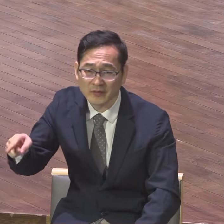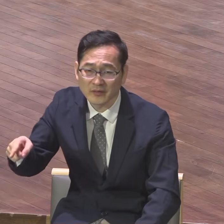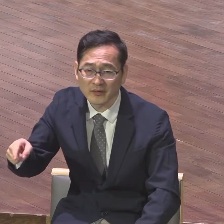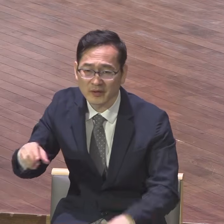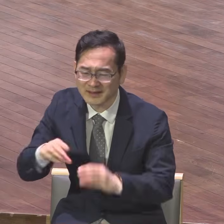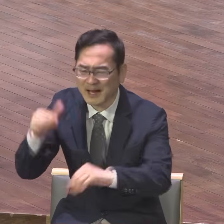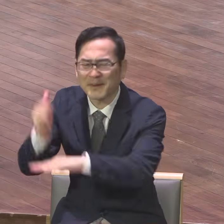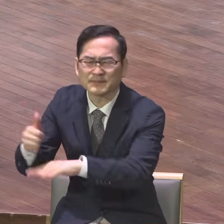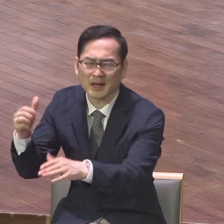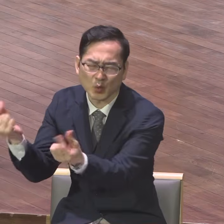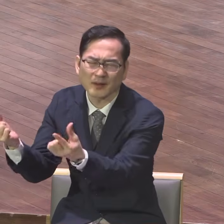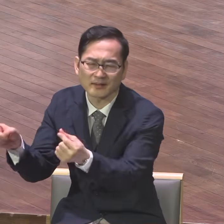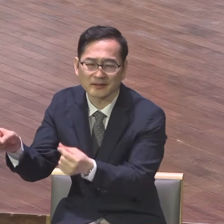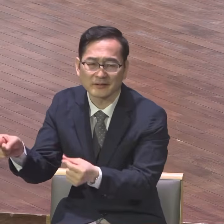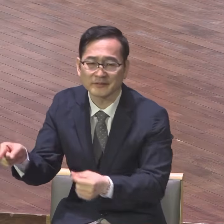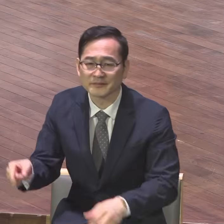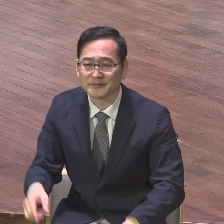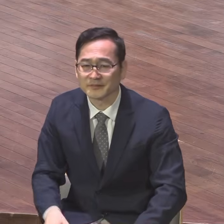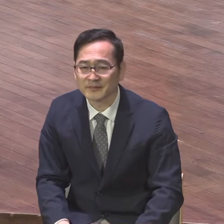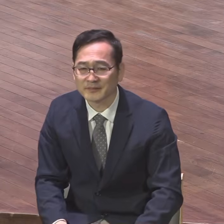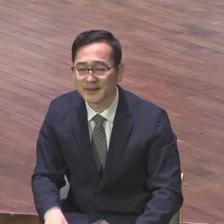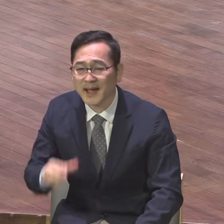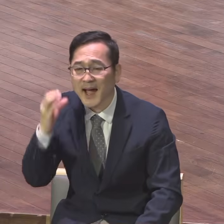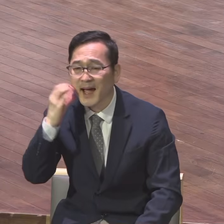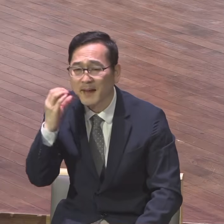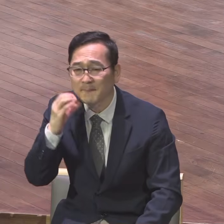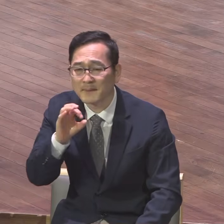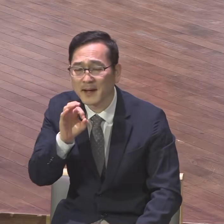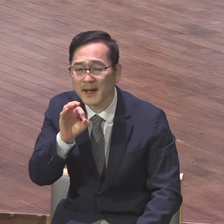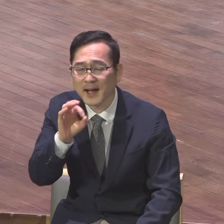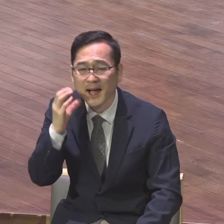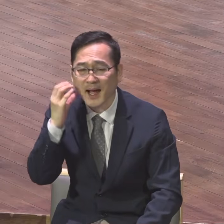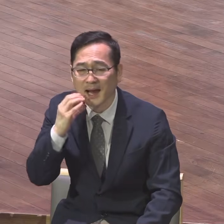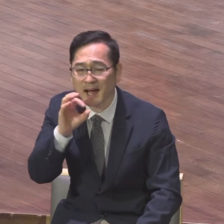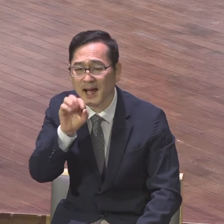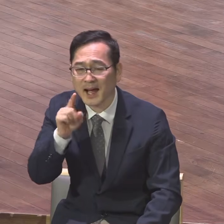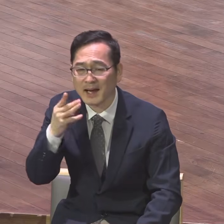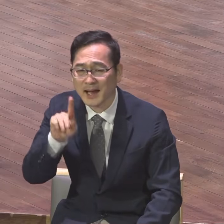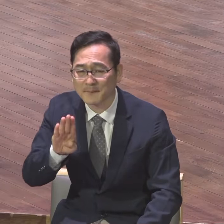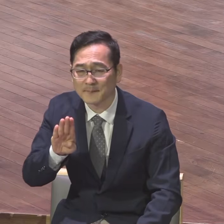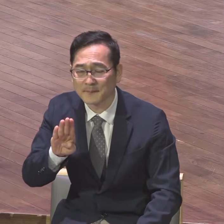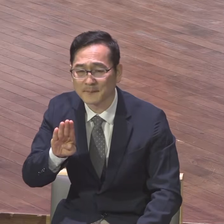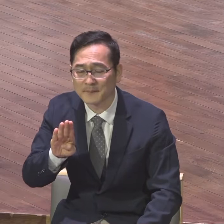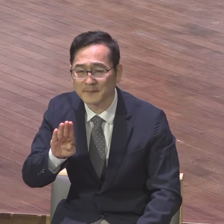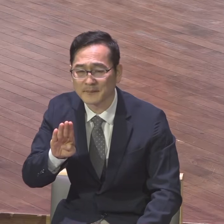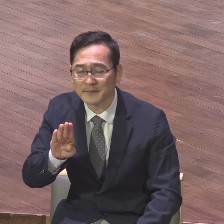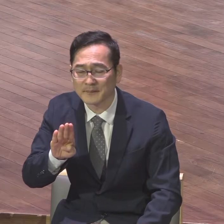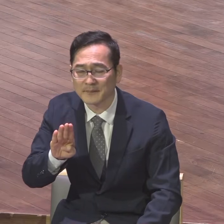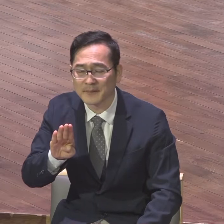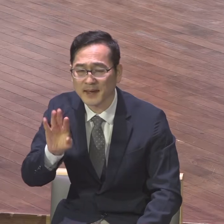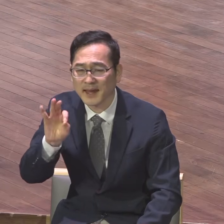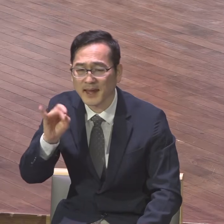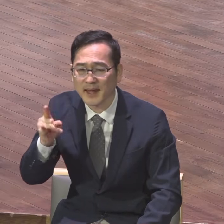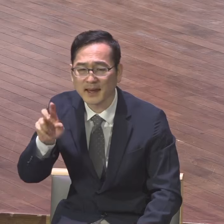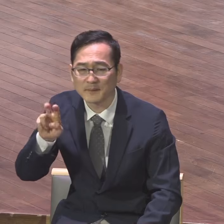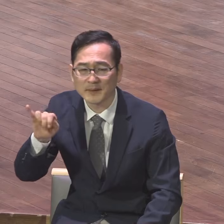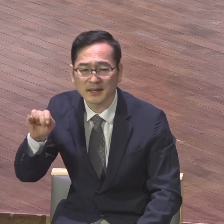땅끝입니다. 그 현장에 그 아랍에미리트에 가서 제가 케냐를 갈 때마다 아랍에미리트를 거친 적이 몇 번 있어요.